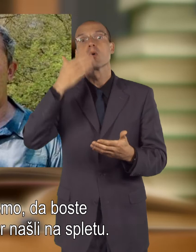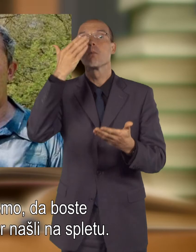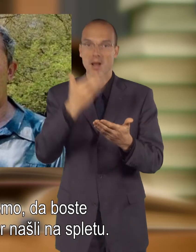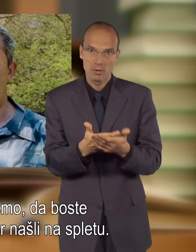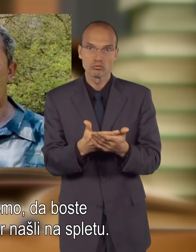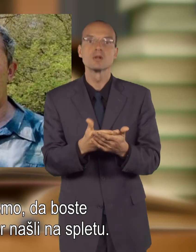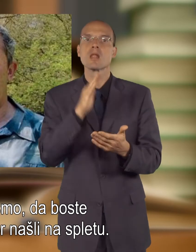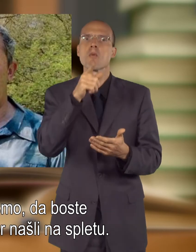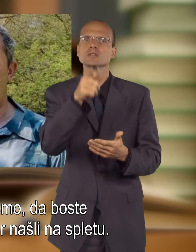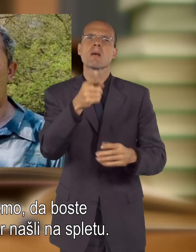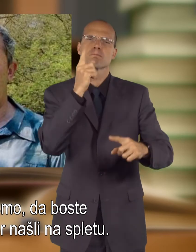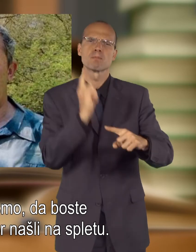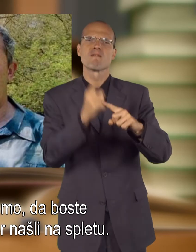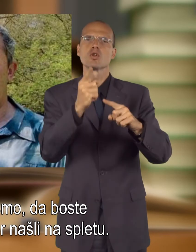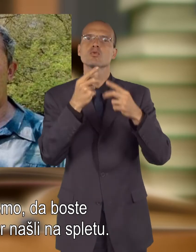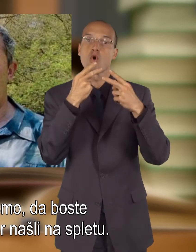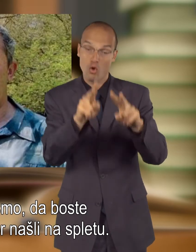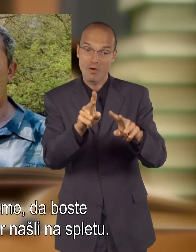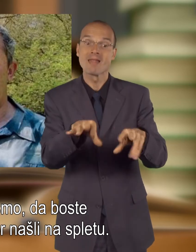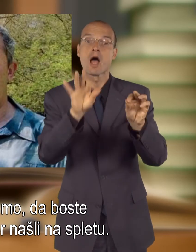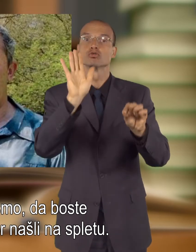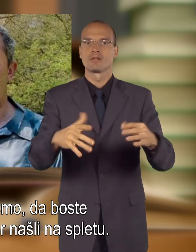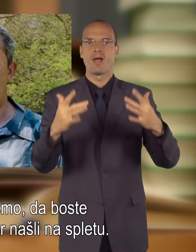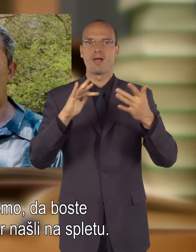Prepričani smo, da boste pravilni odgovor našli na spletu.